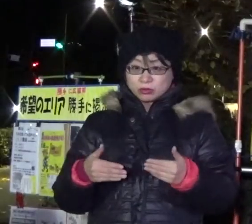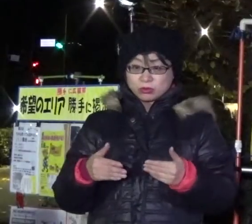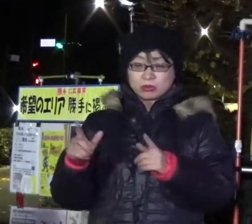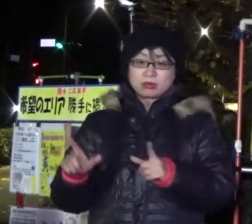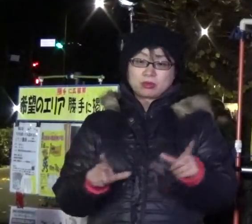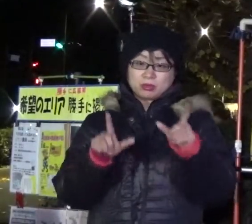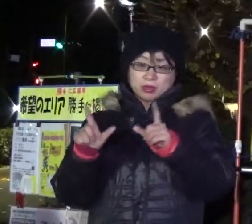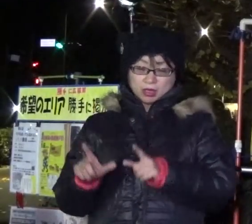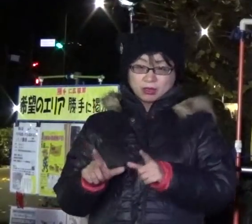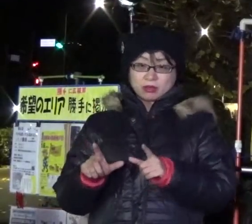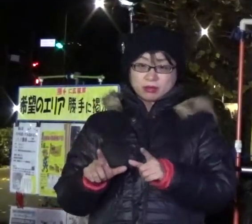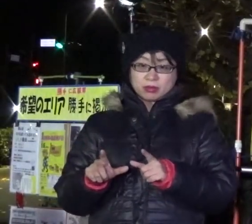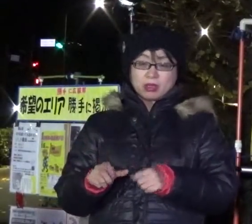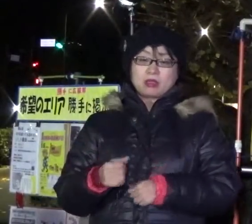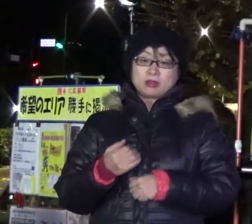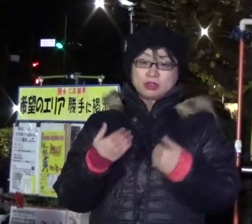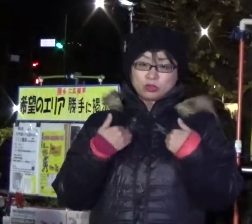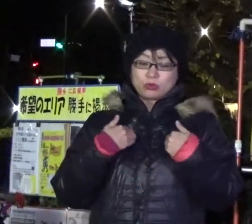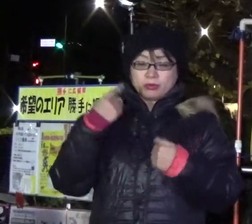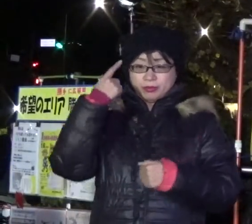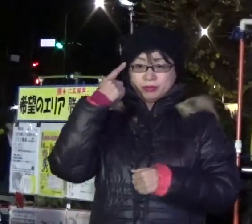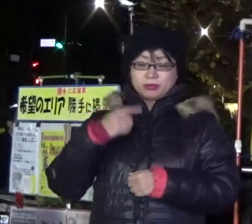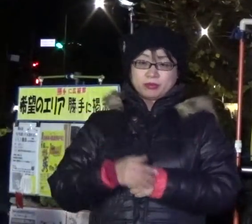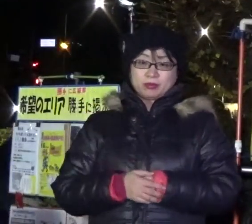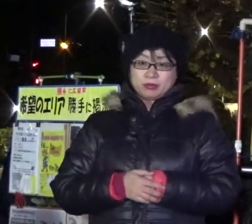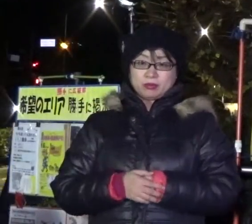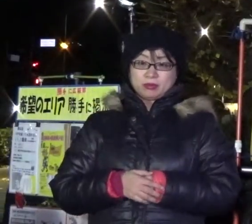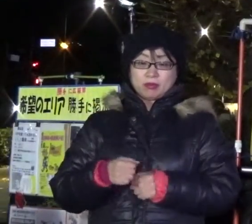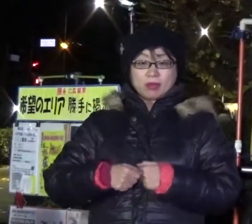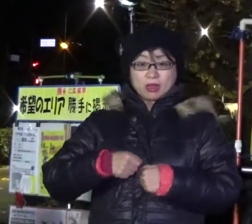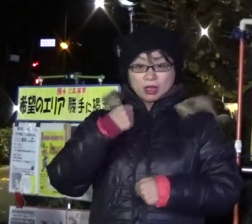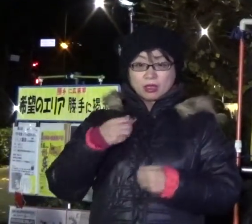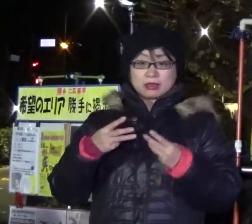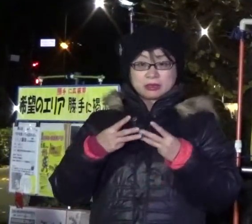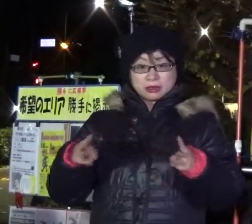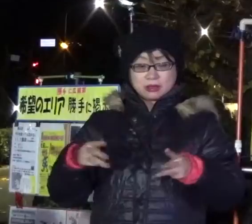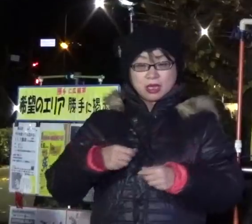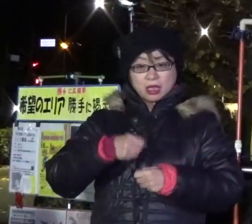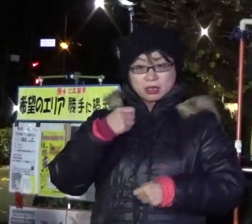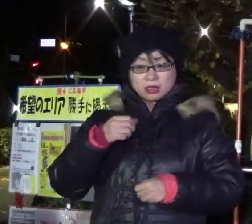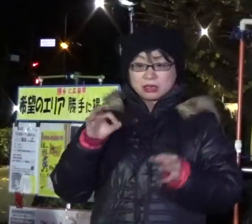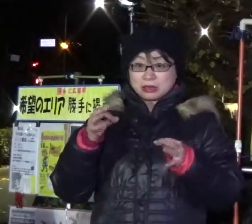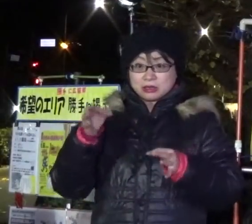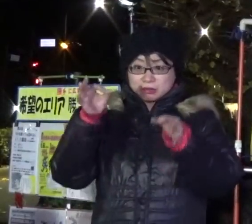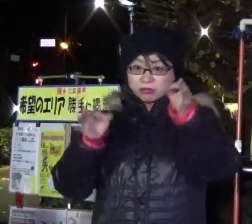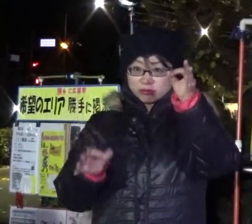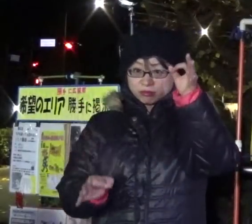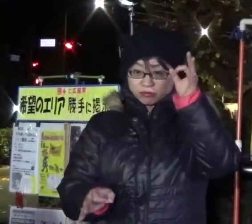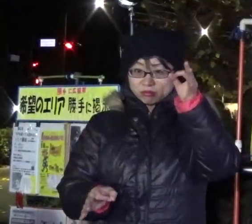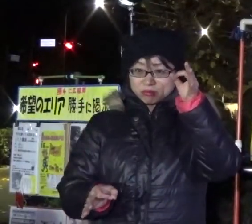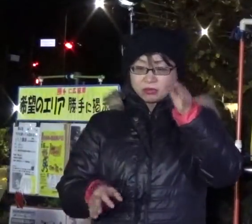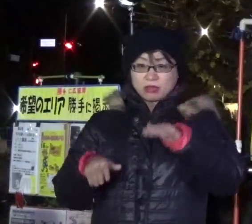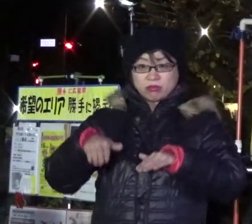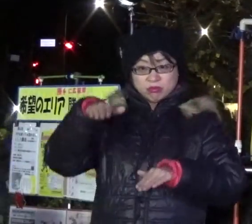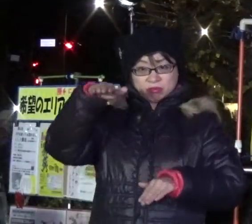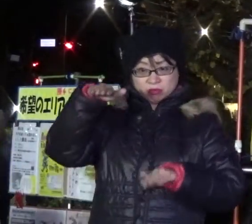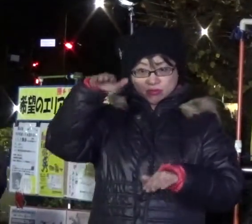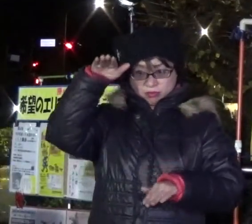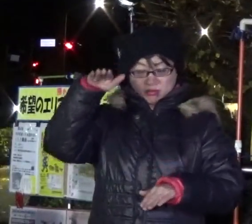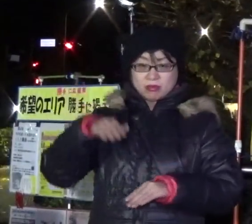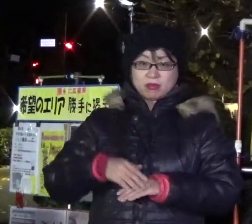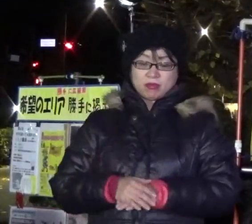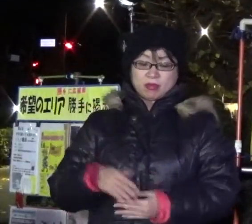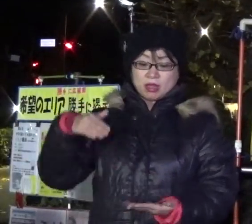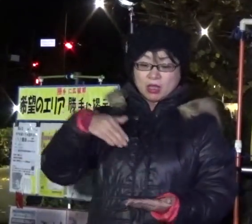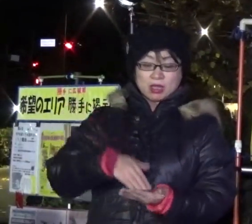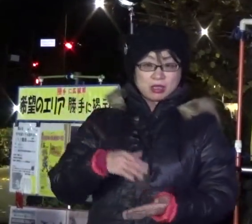じゃなきゃいけないと思うんですよ。だから今みたいに正規非正規の賃金格差がこんなに大きいとかね、あるいは最低賃金